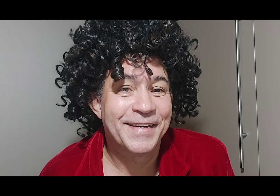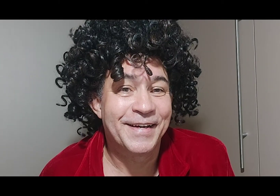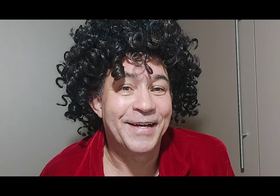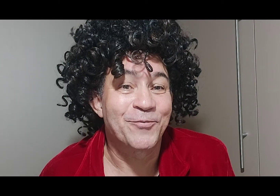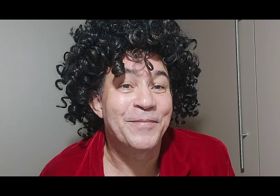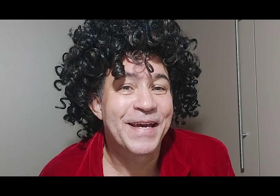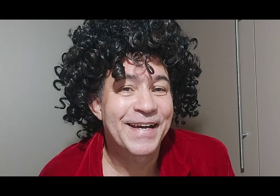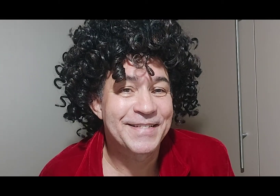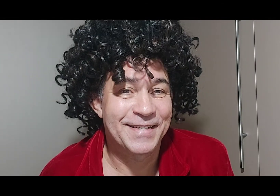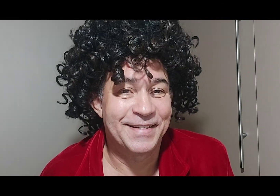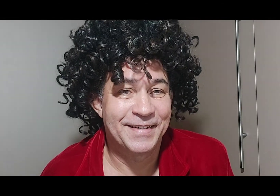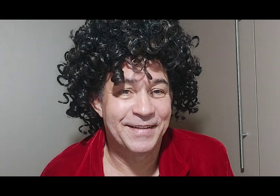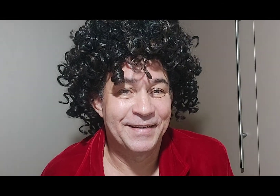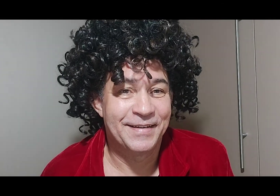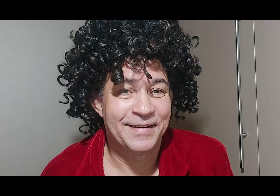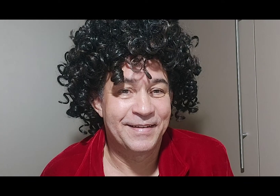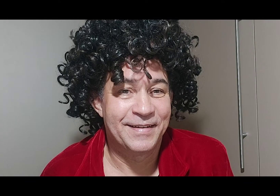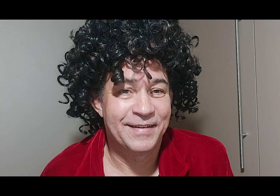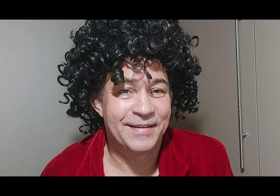Fala aí a tua ameaça.